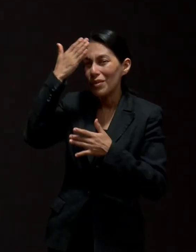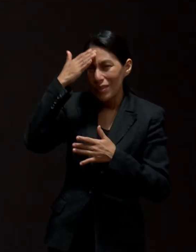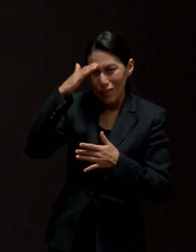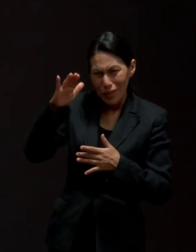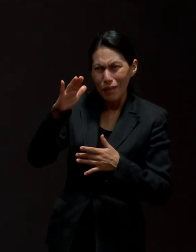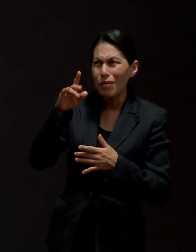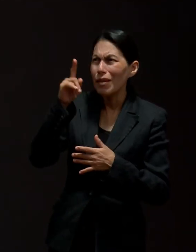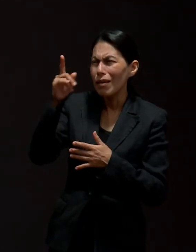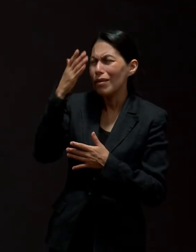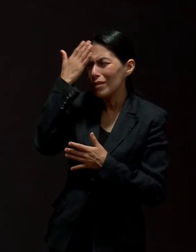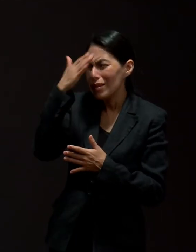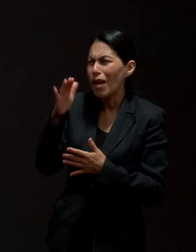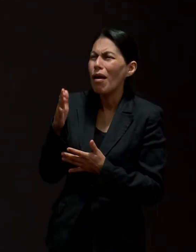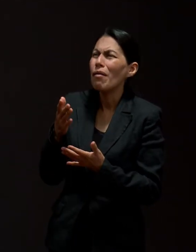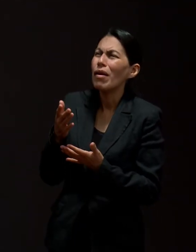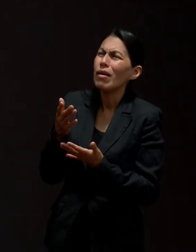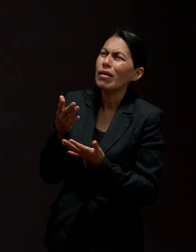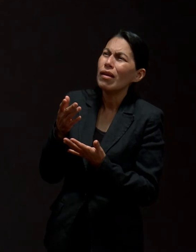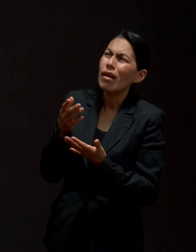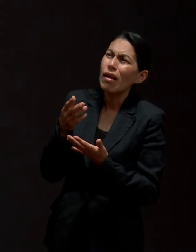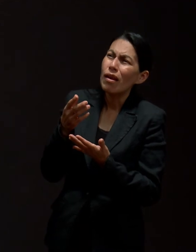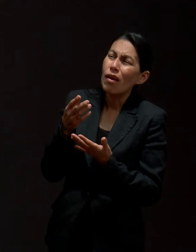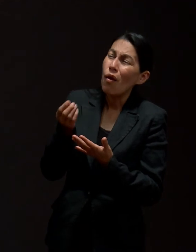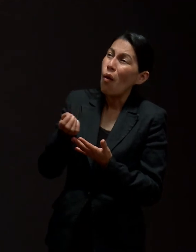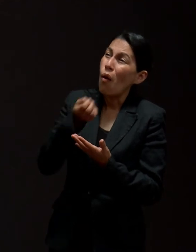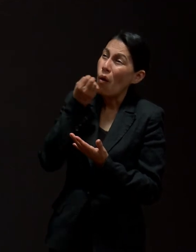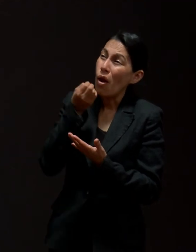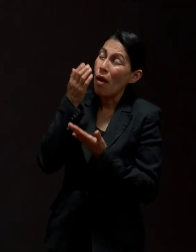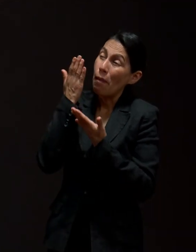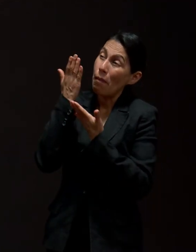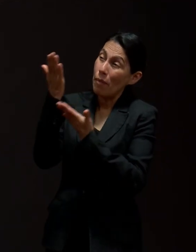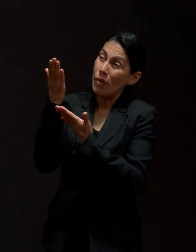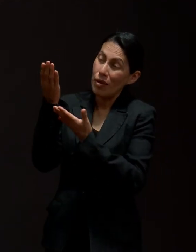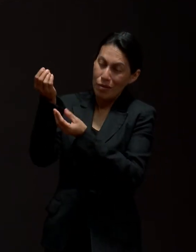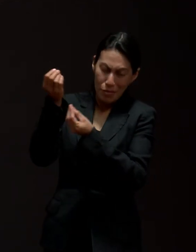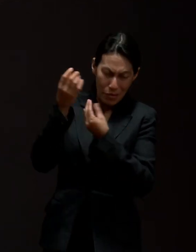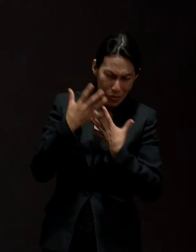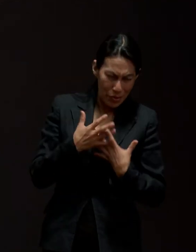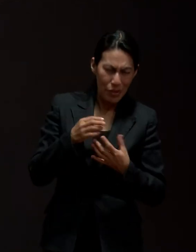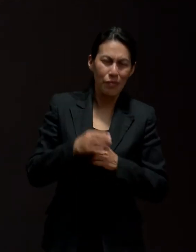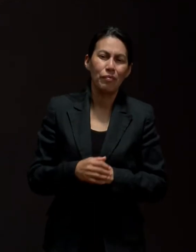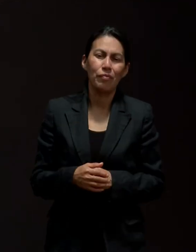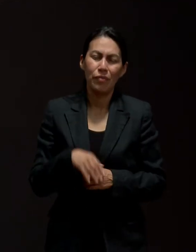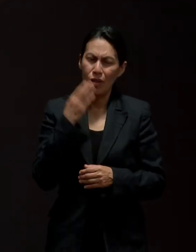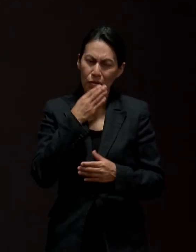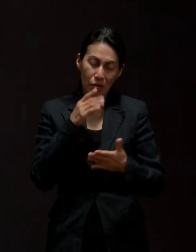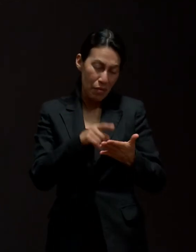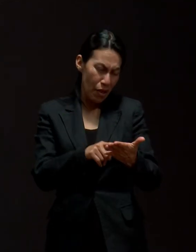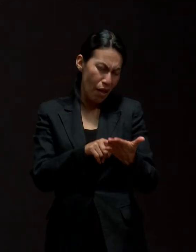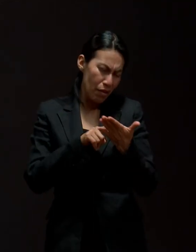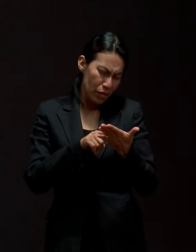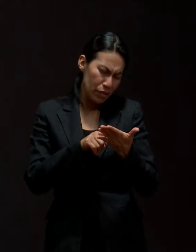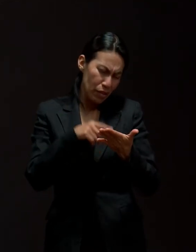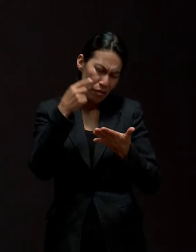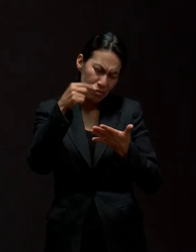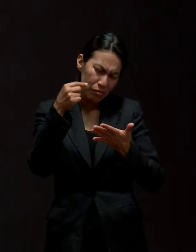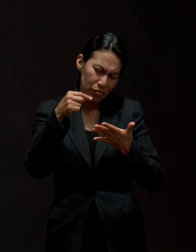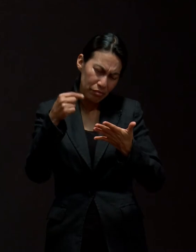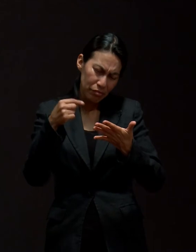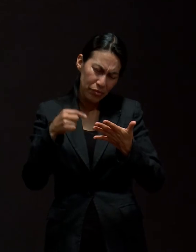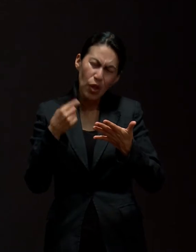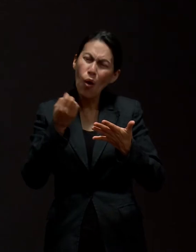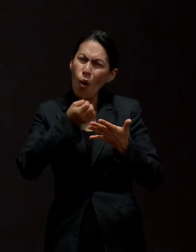Santo intercede por nosotros con gemidos indecibles. Y en la palabra de Dios hay instrucciones